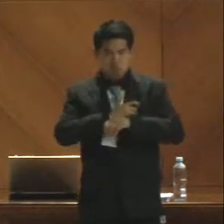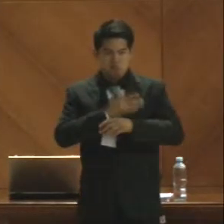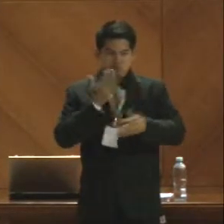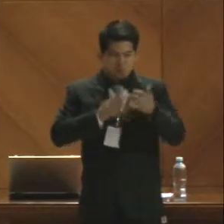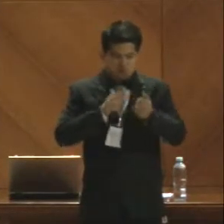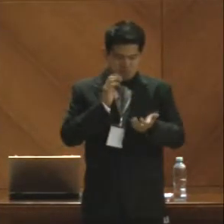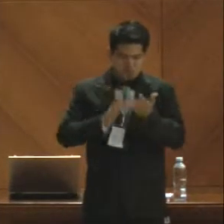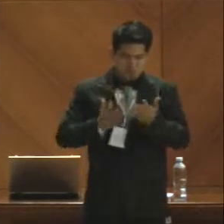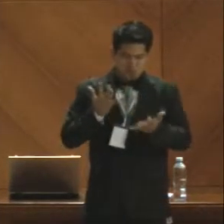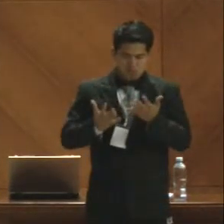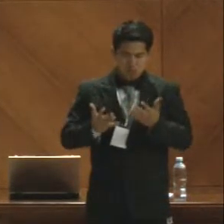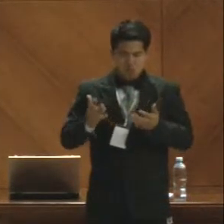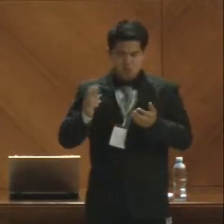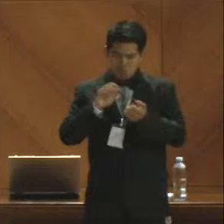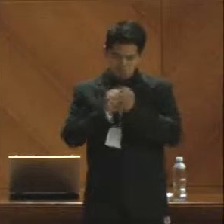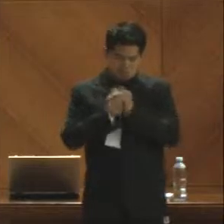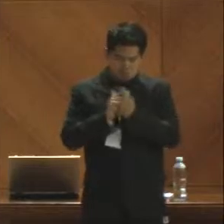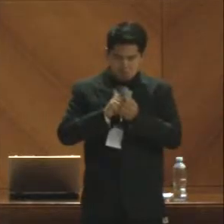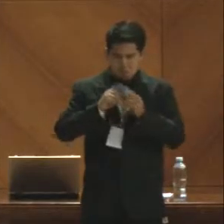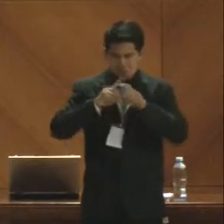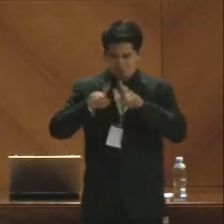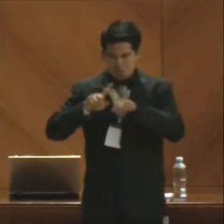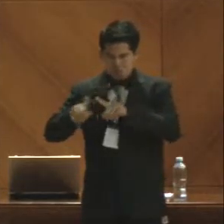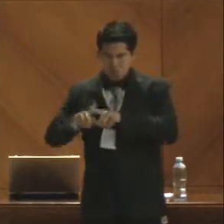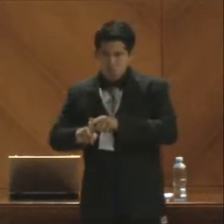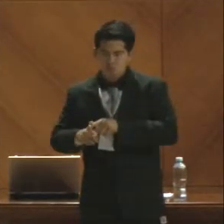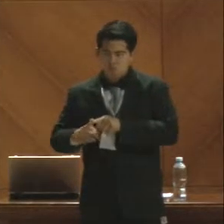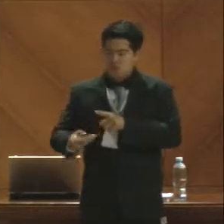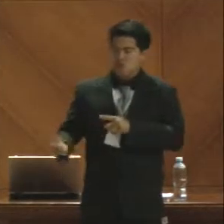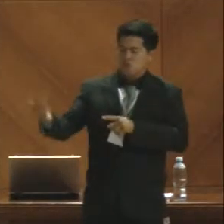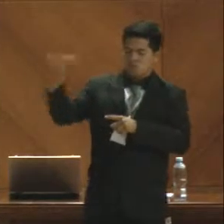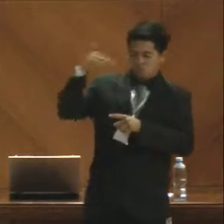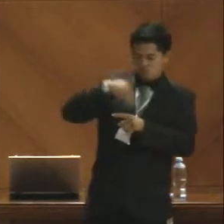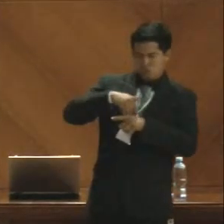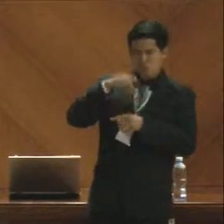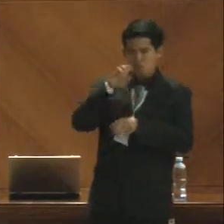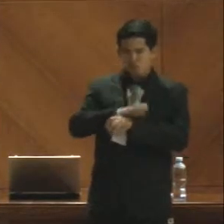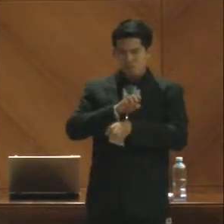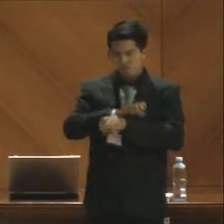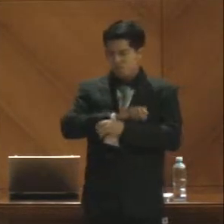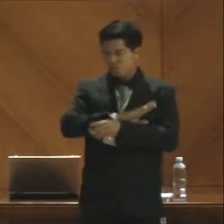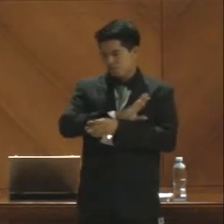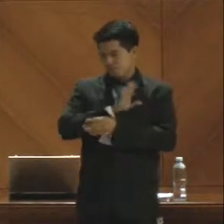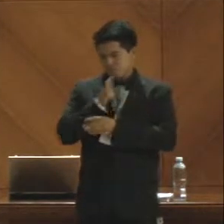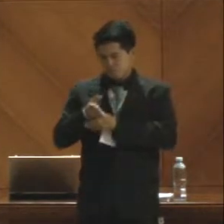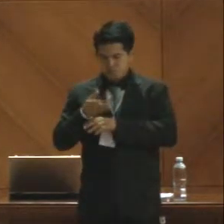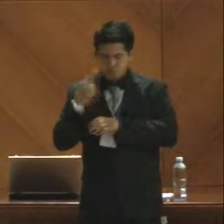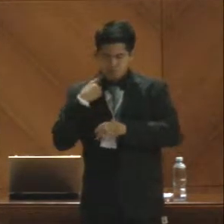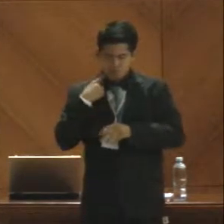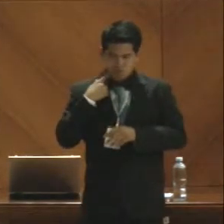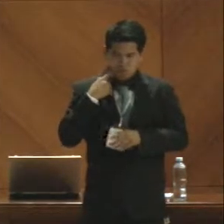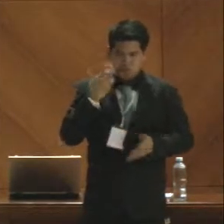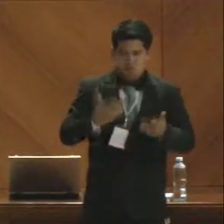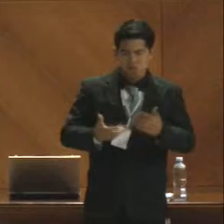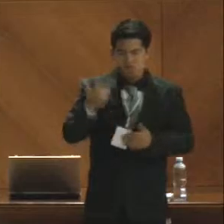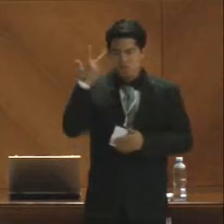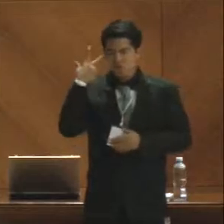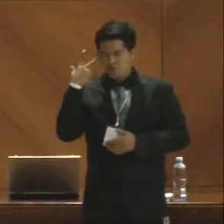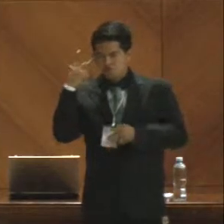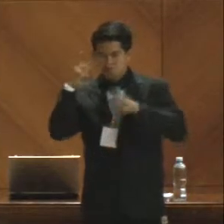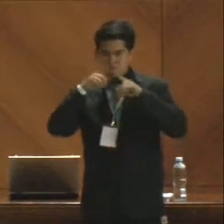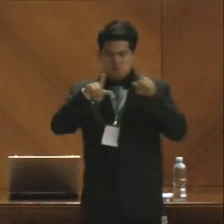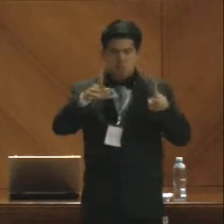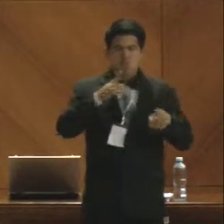apoyo tecnológico que para una empresa, yo que sé, en Francia requiere ese soporte. o en Estados Unidos o en la China, porque